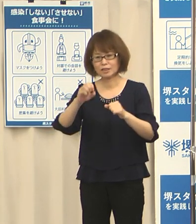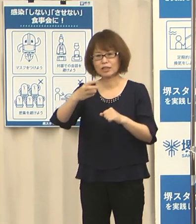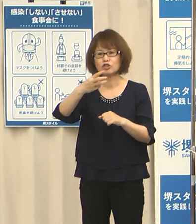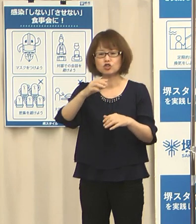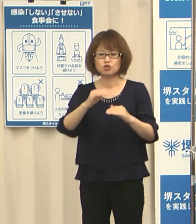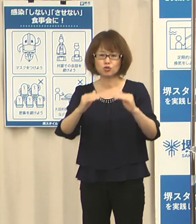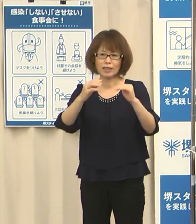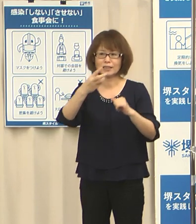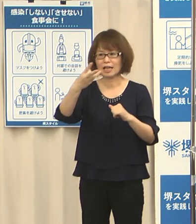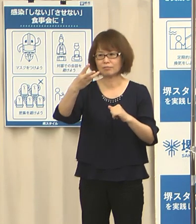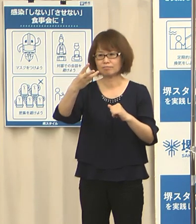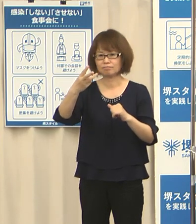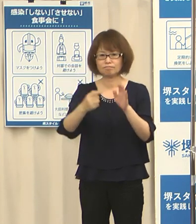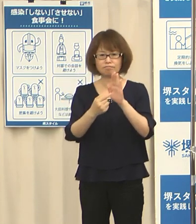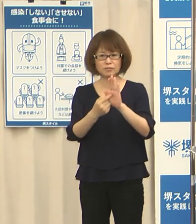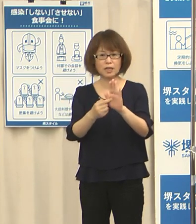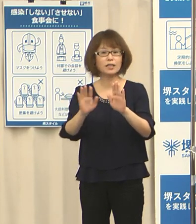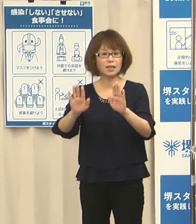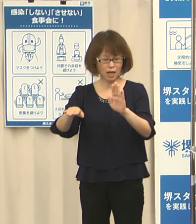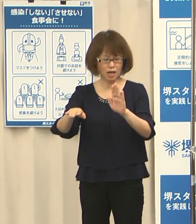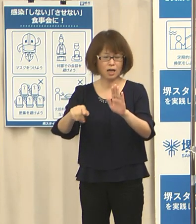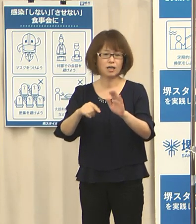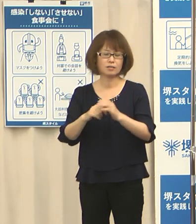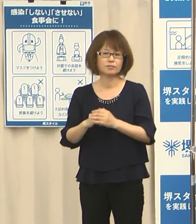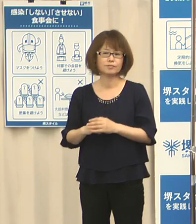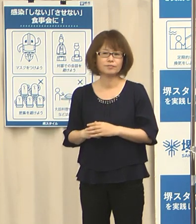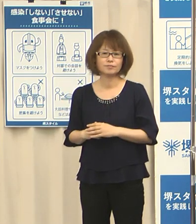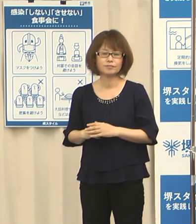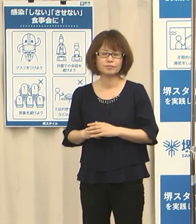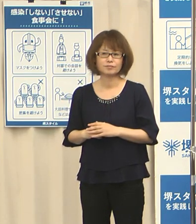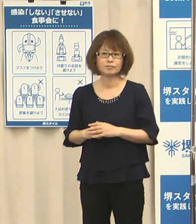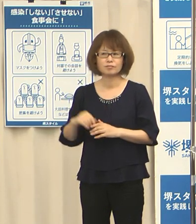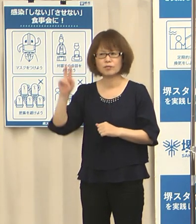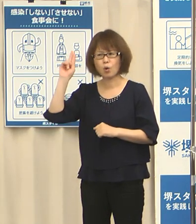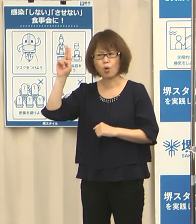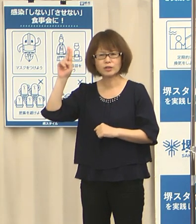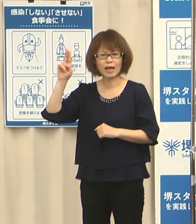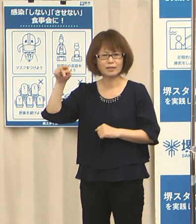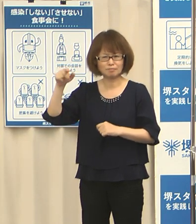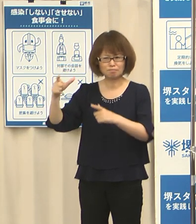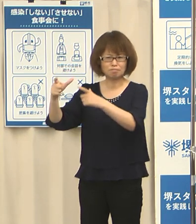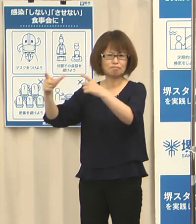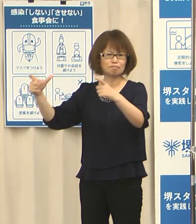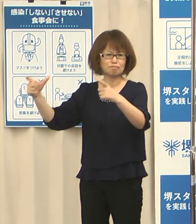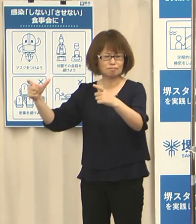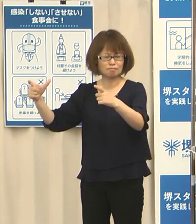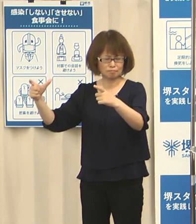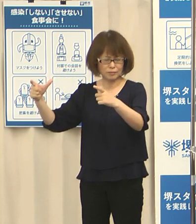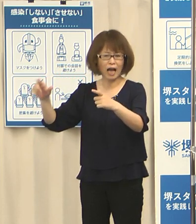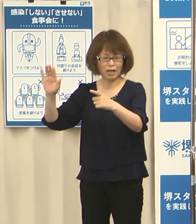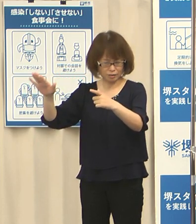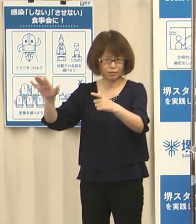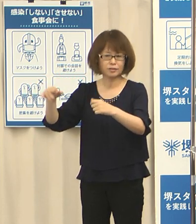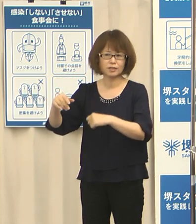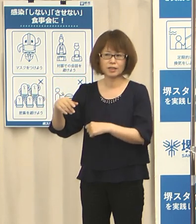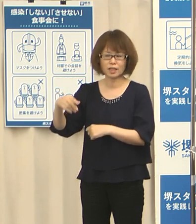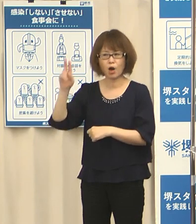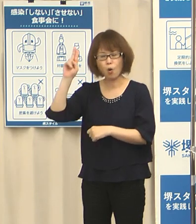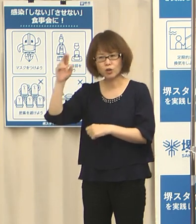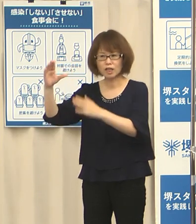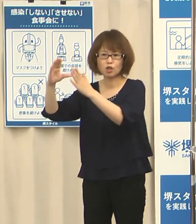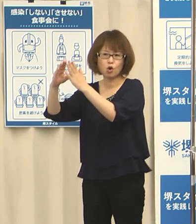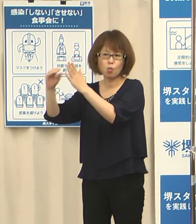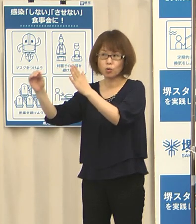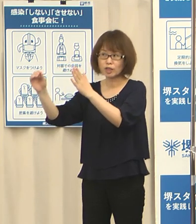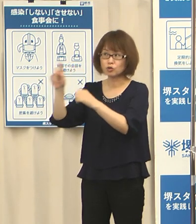から今この大阪全体で今感染拡大が続いている状況ですから、大阪モデルというものを指標にしますが、実際